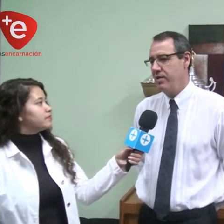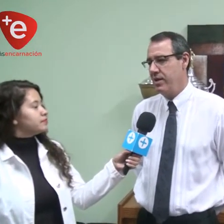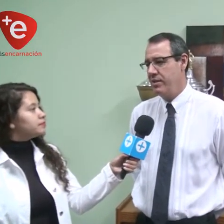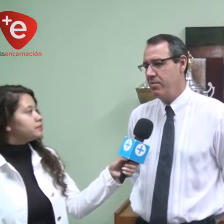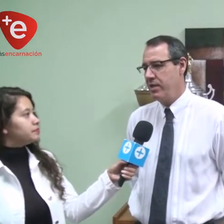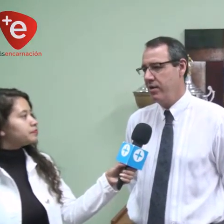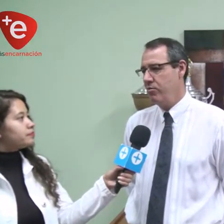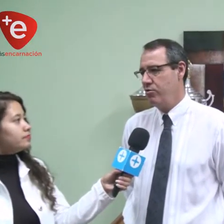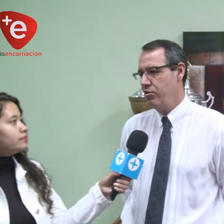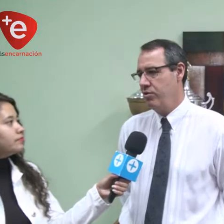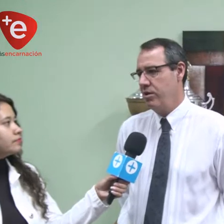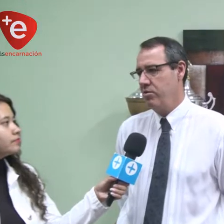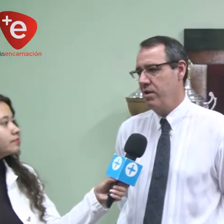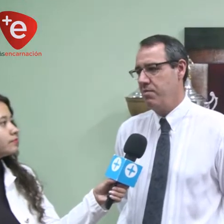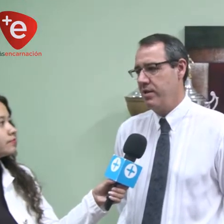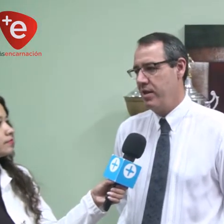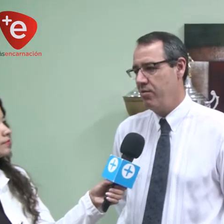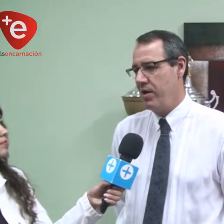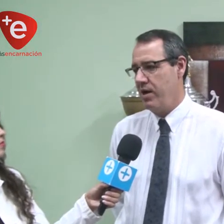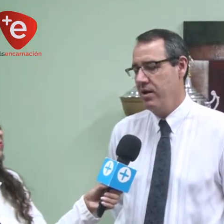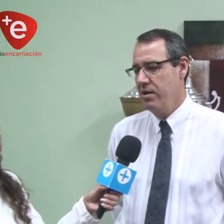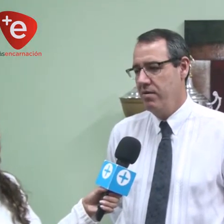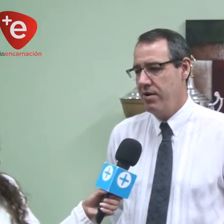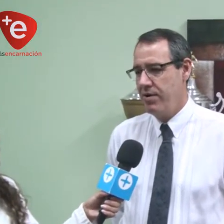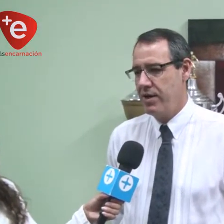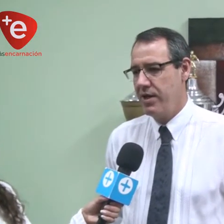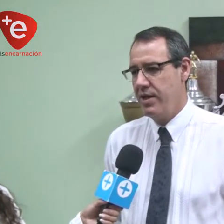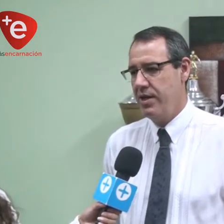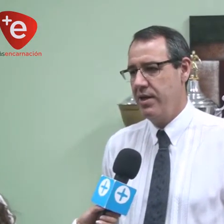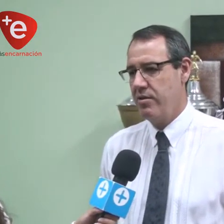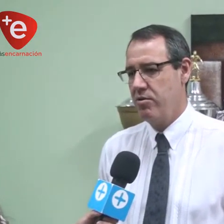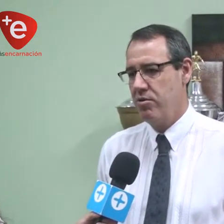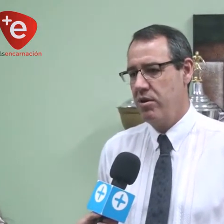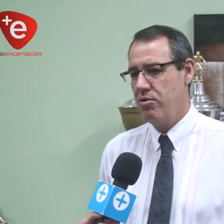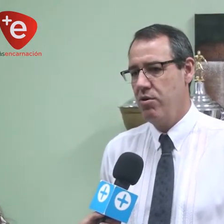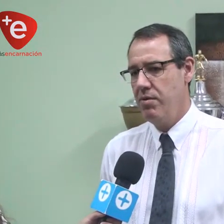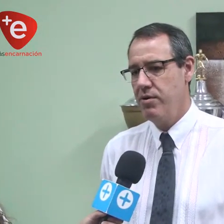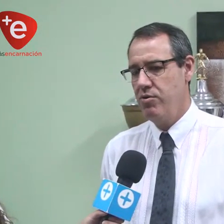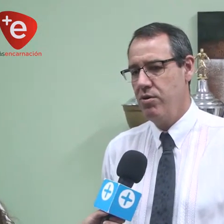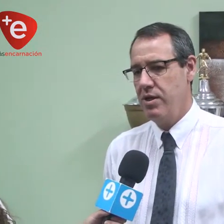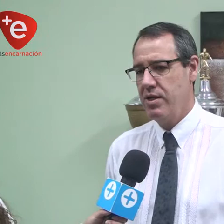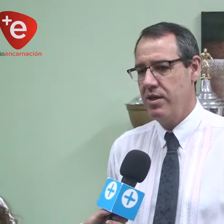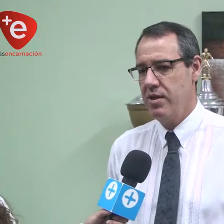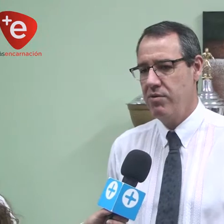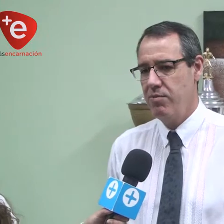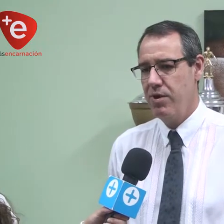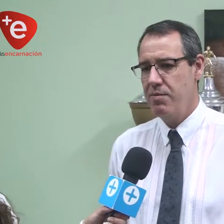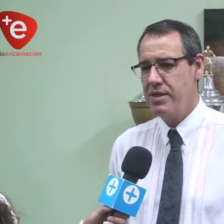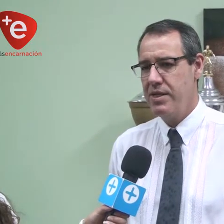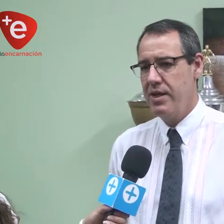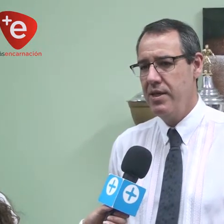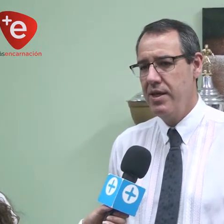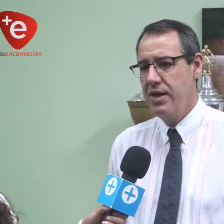importante, ¿verdad? El tema de inclusión dentro de la parte laboral. Van a ver que de todas las personas que tienen algún tipo